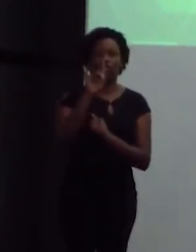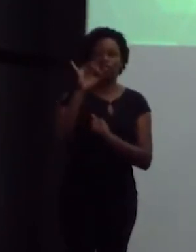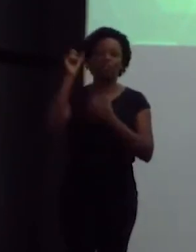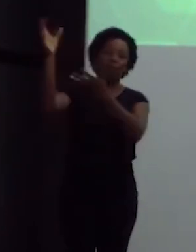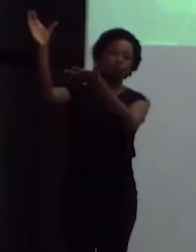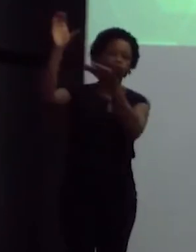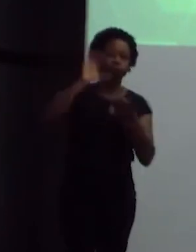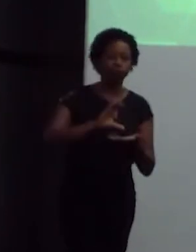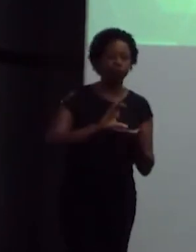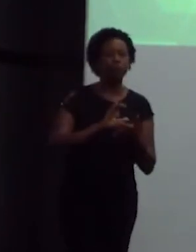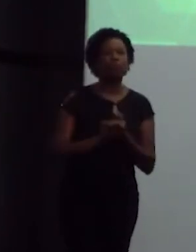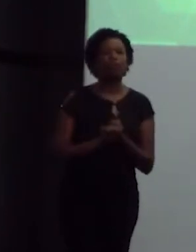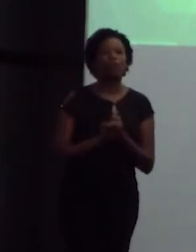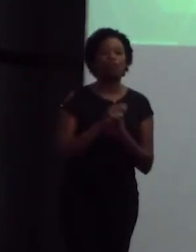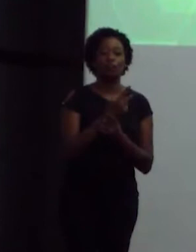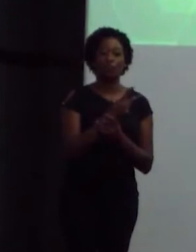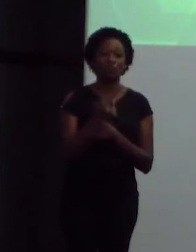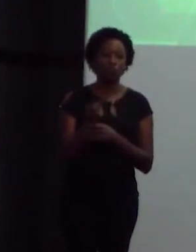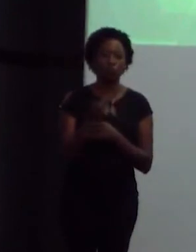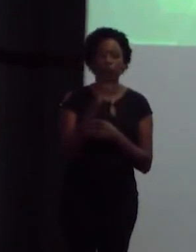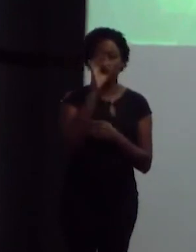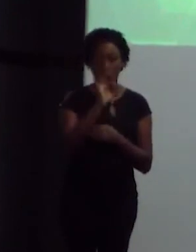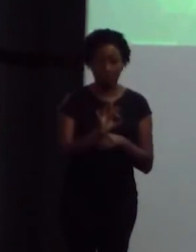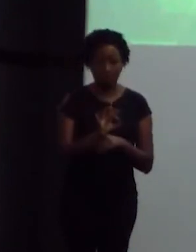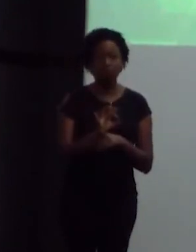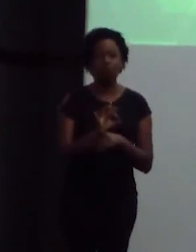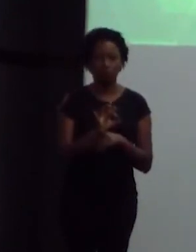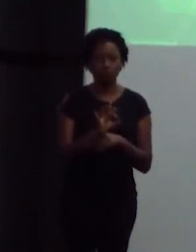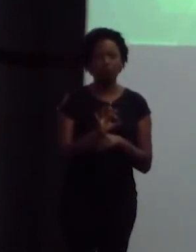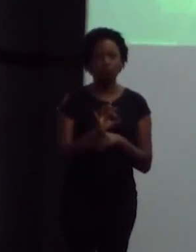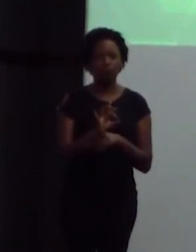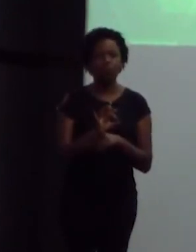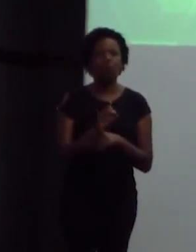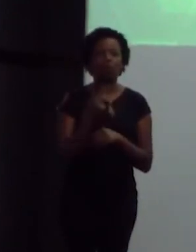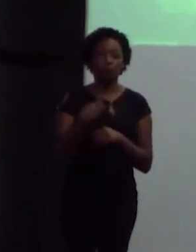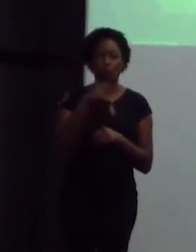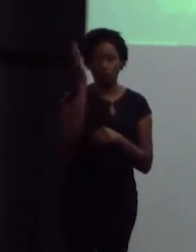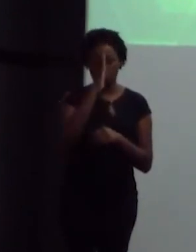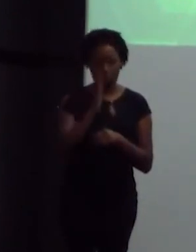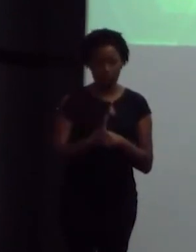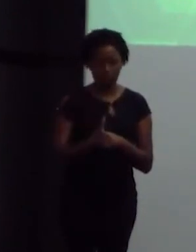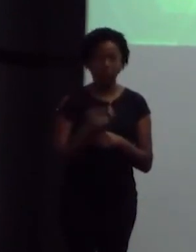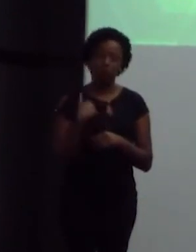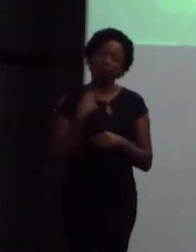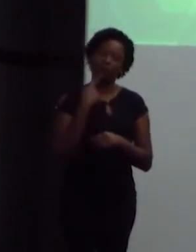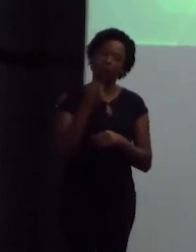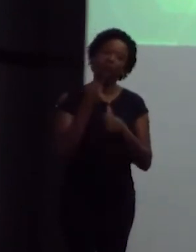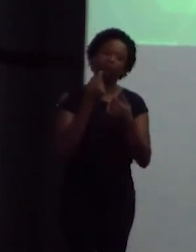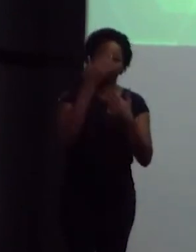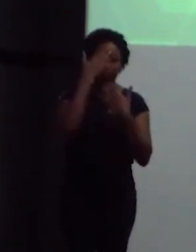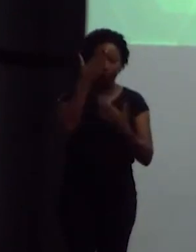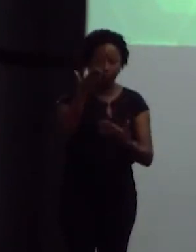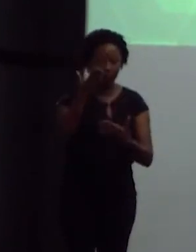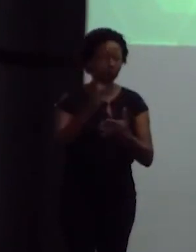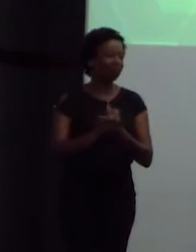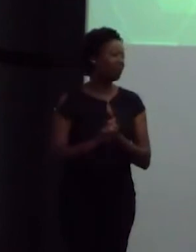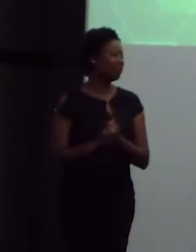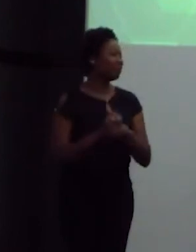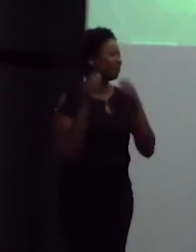que equivale a 22% de todo o diesel comercializado no Brasil. Então, são essas palavras. Obrigado.